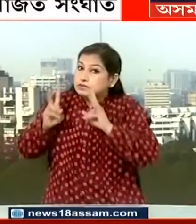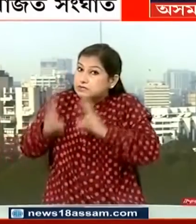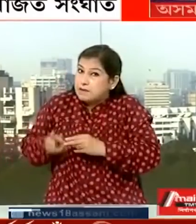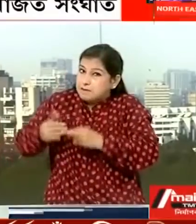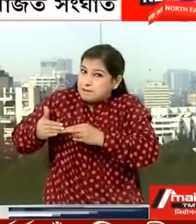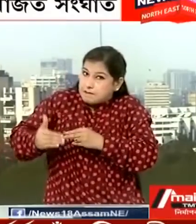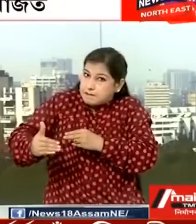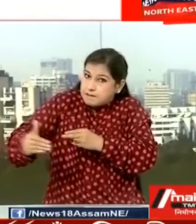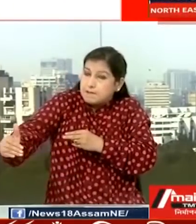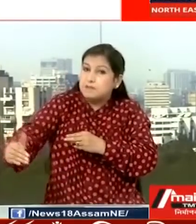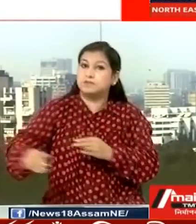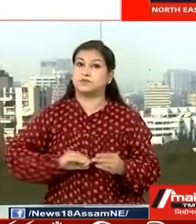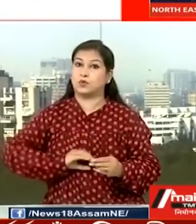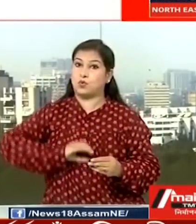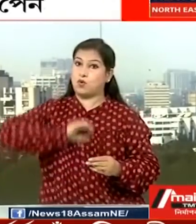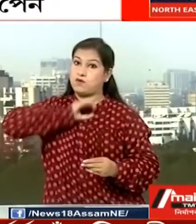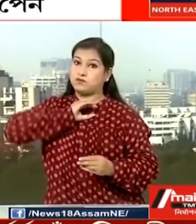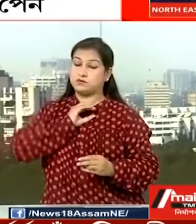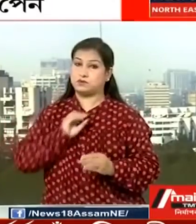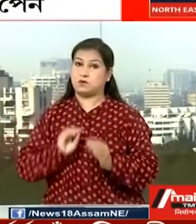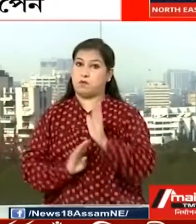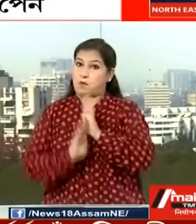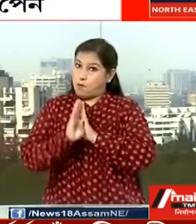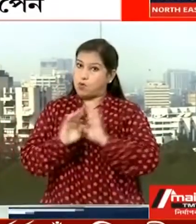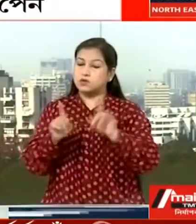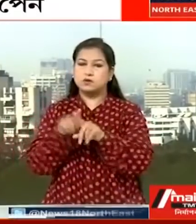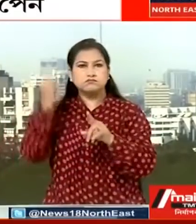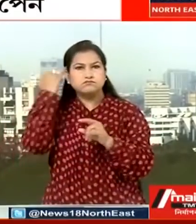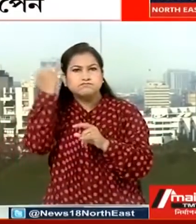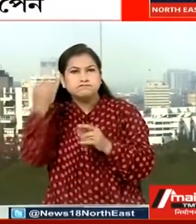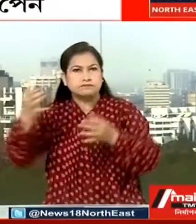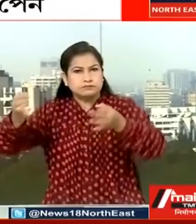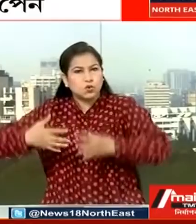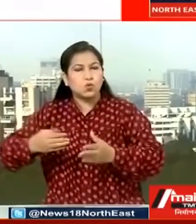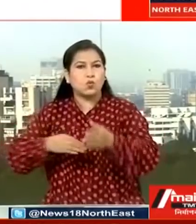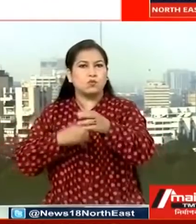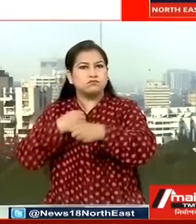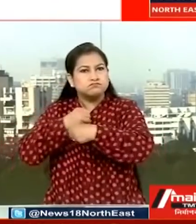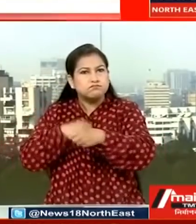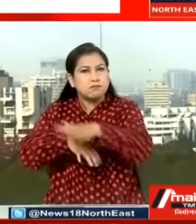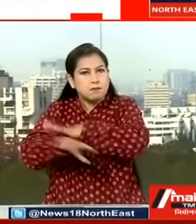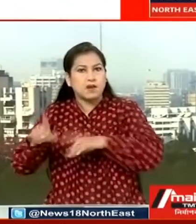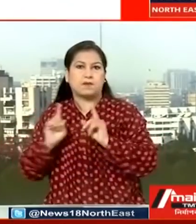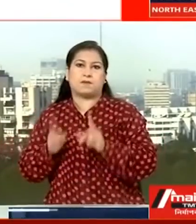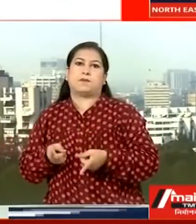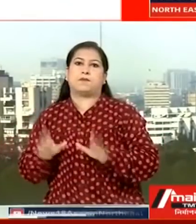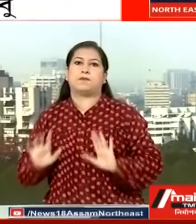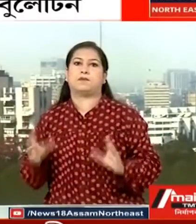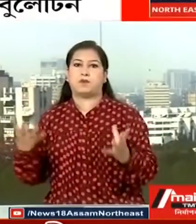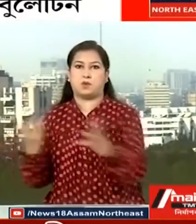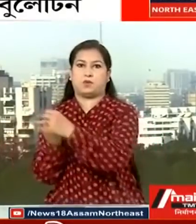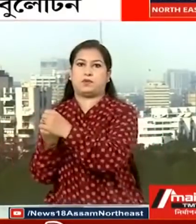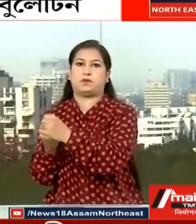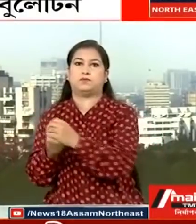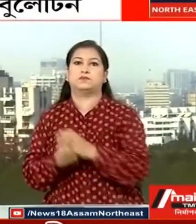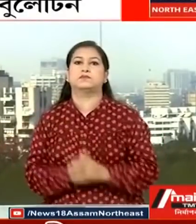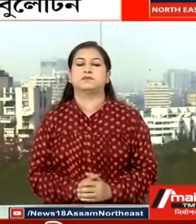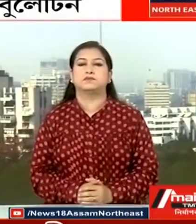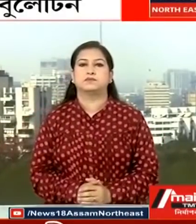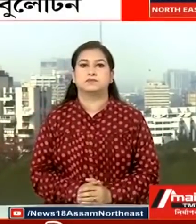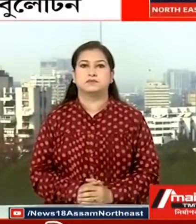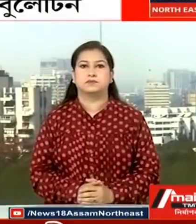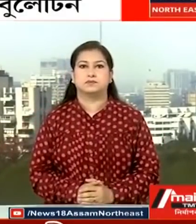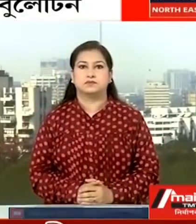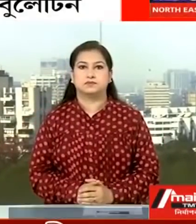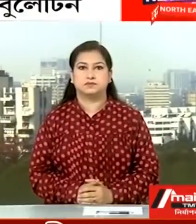में शांति बनाए रखने और इसे बढ़ाने के लिए नए आत्मविश्वास निर्माण उपायों पर तेजी से काम करना चाहिए।